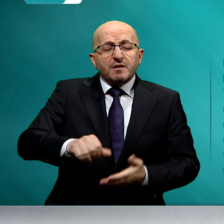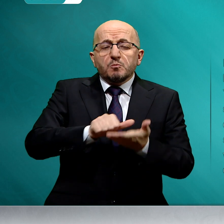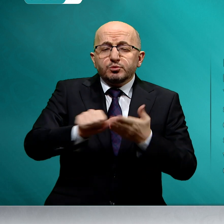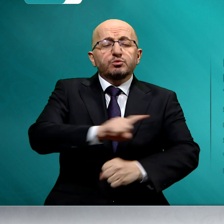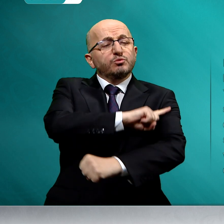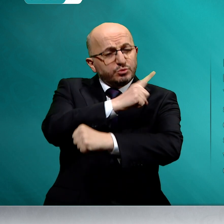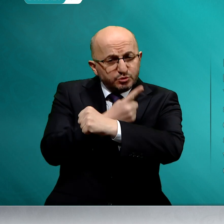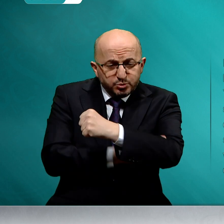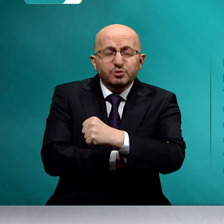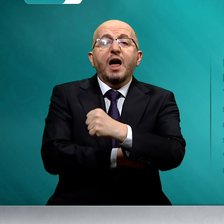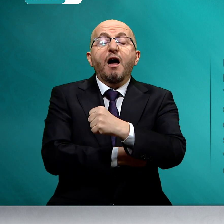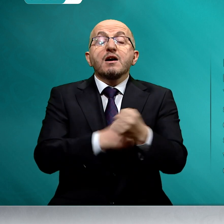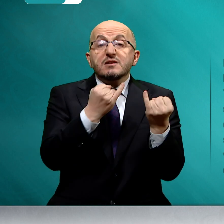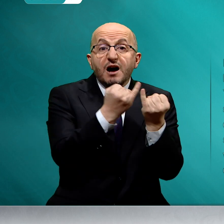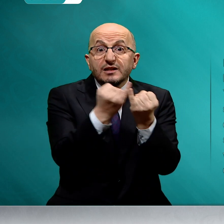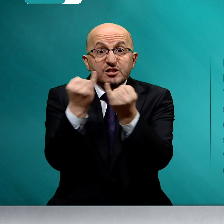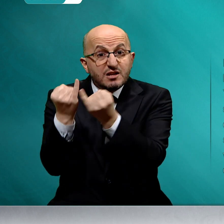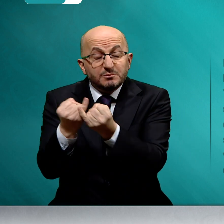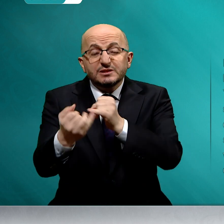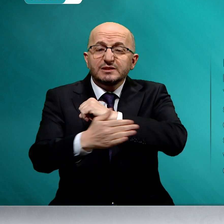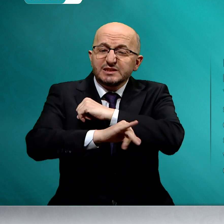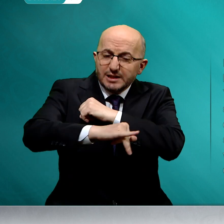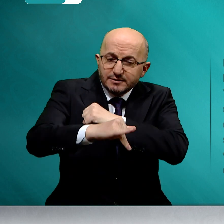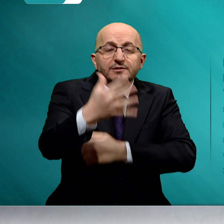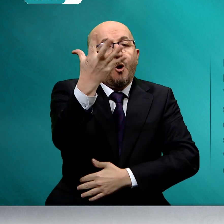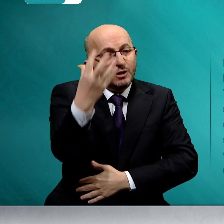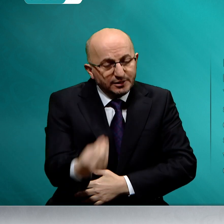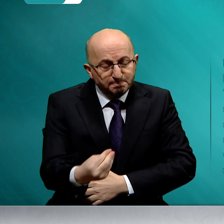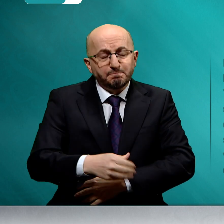bütün imkanlarımızla kardeşlerimizin yanında olalım.